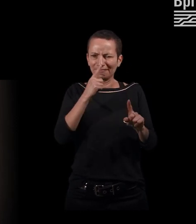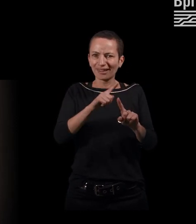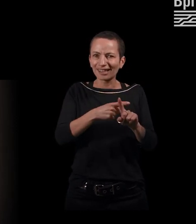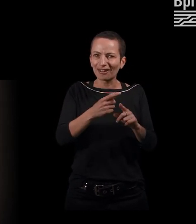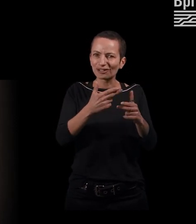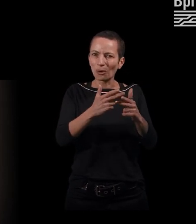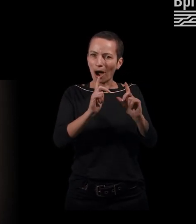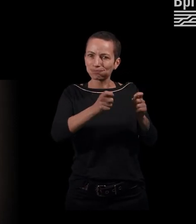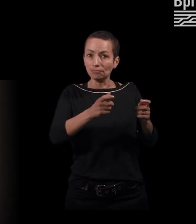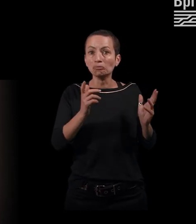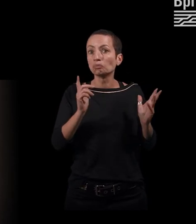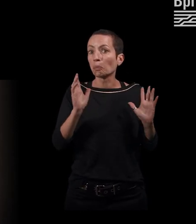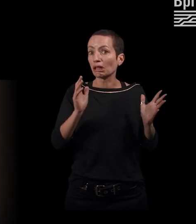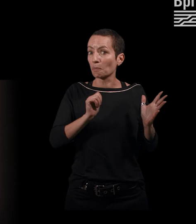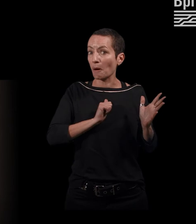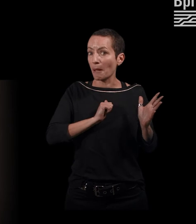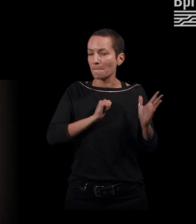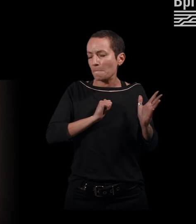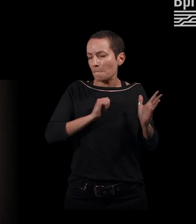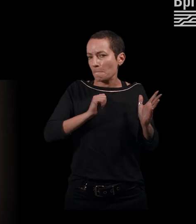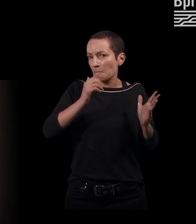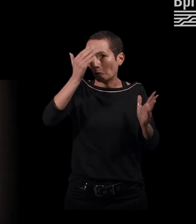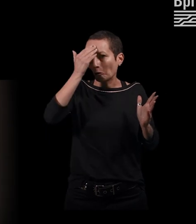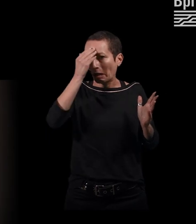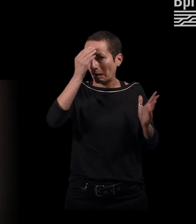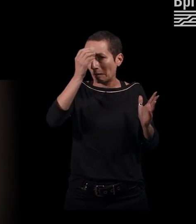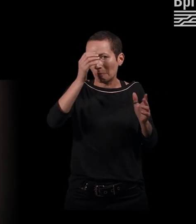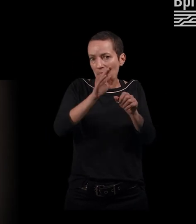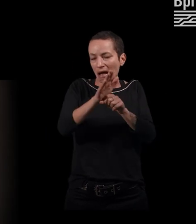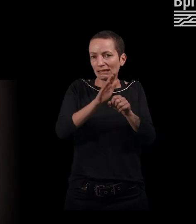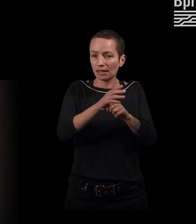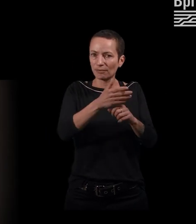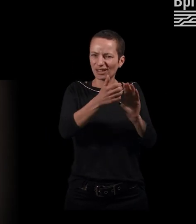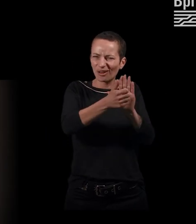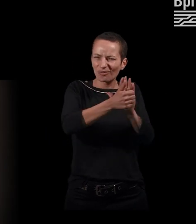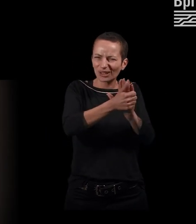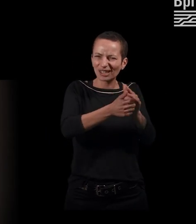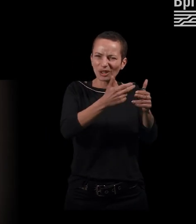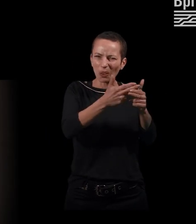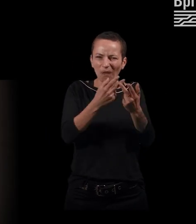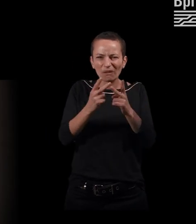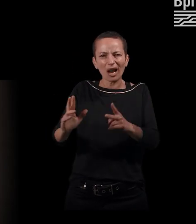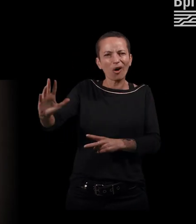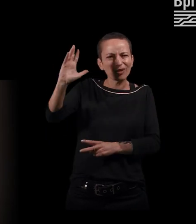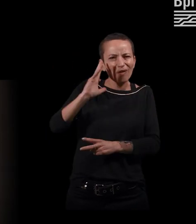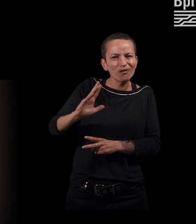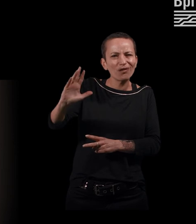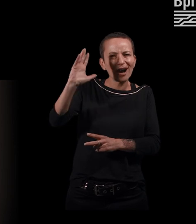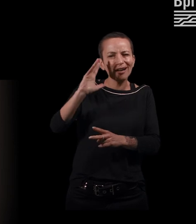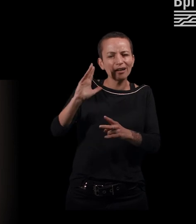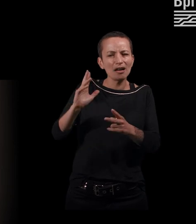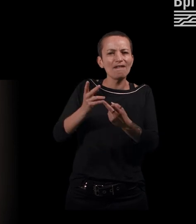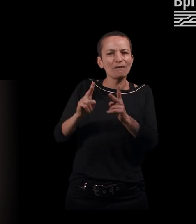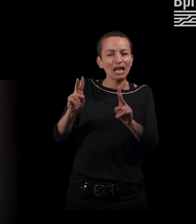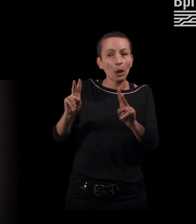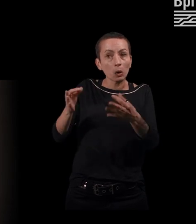lui donner, alors c'est peut-être moi et ma méconnaissance, mais il porte le nom d'une cité, une cité retrouvée, mais une cité